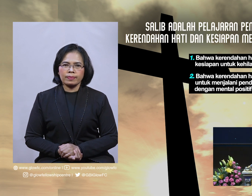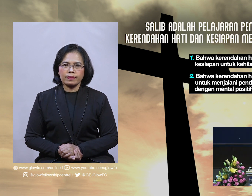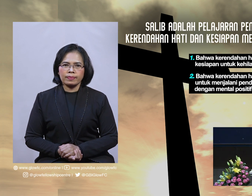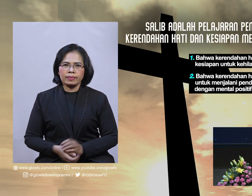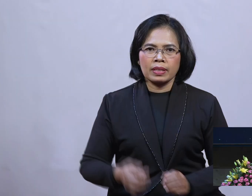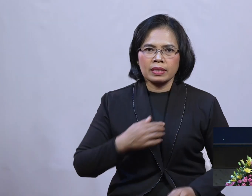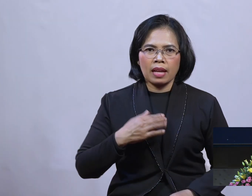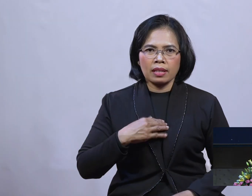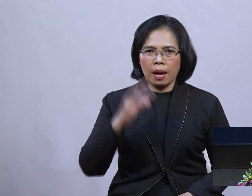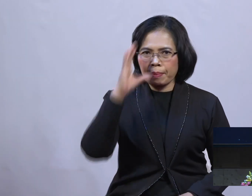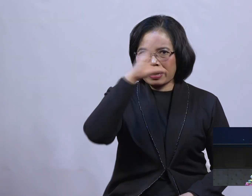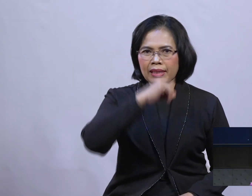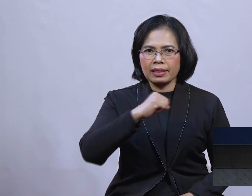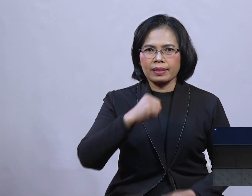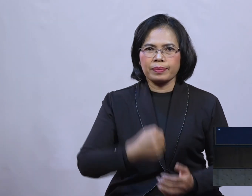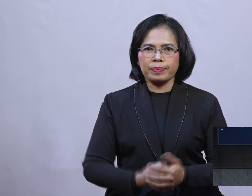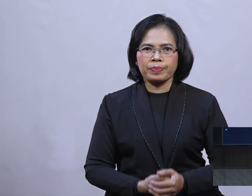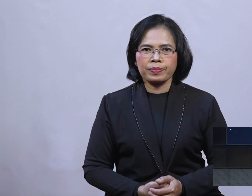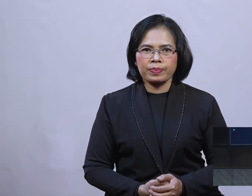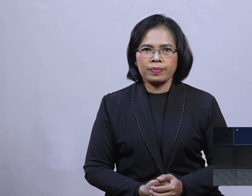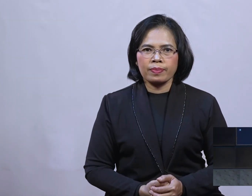Ya saya mengerti